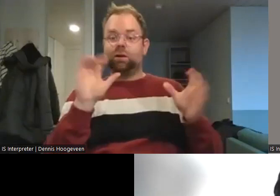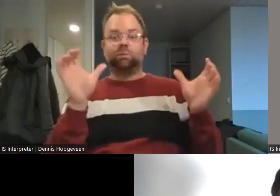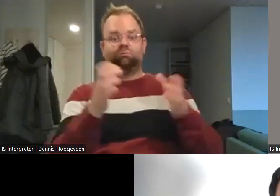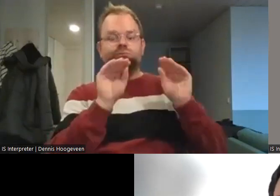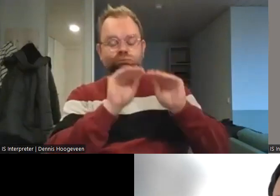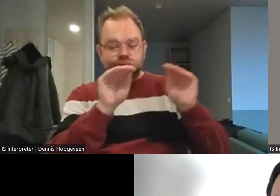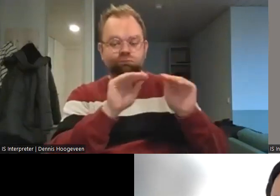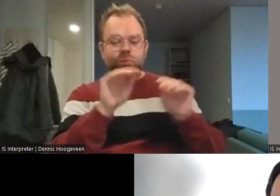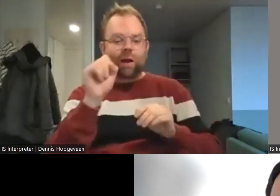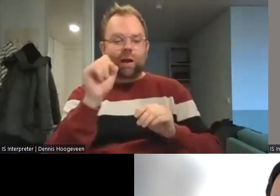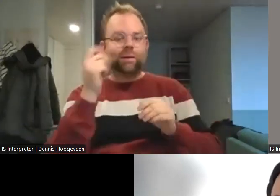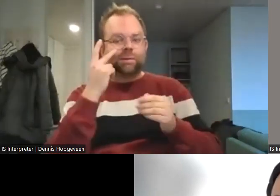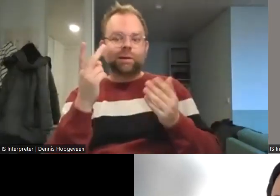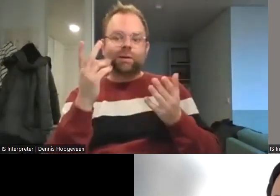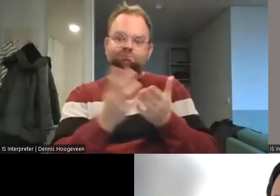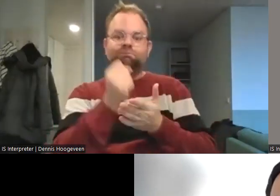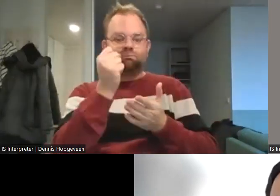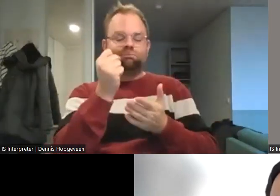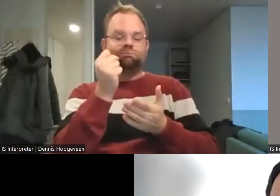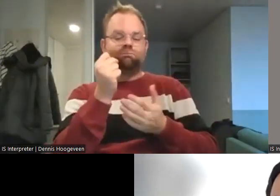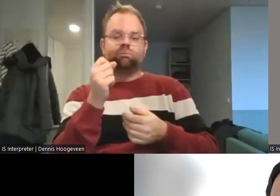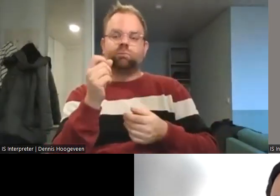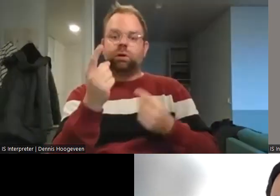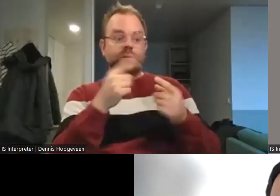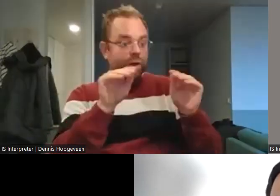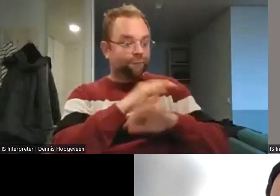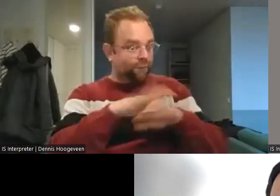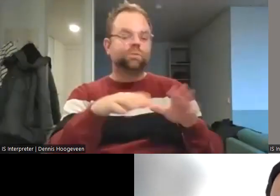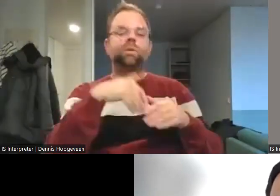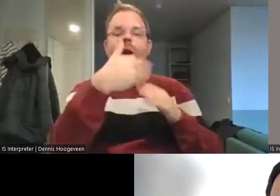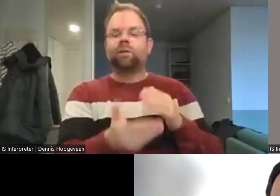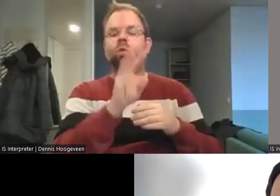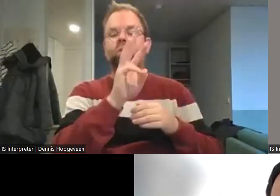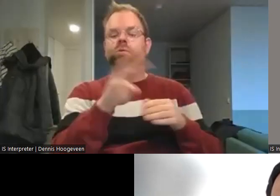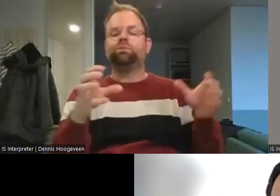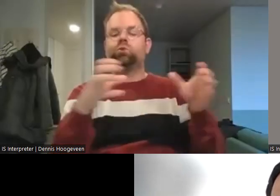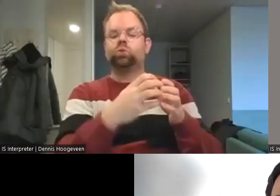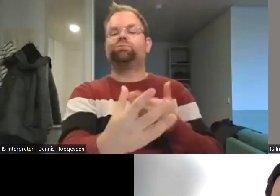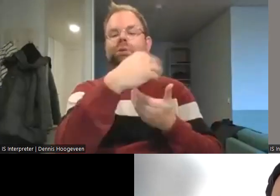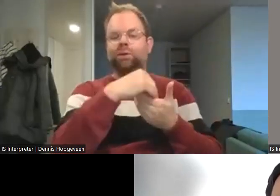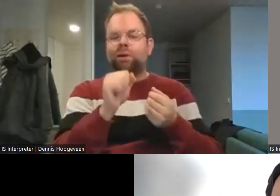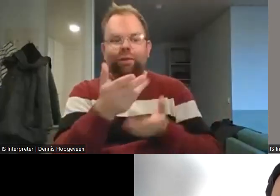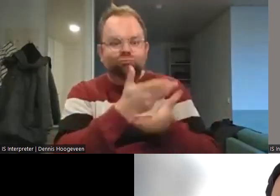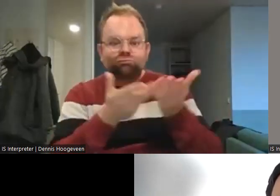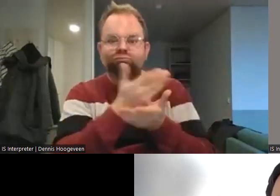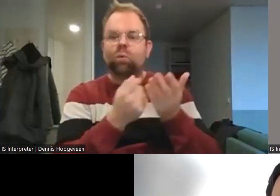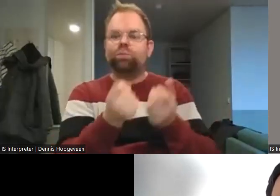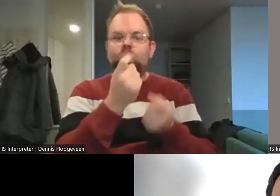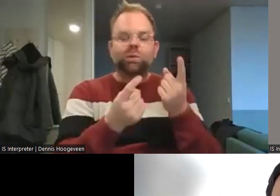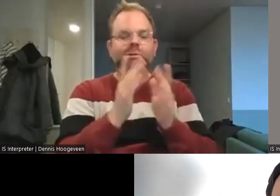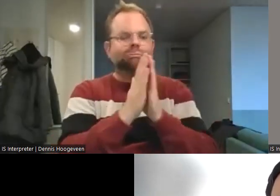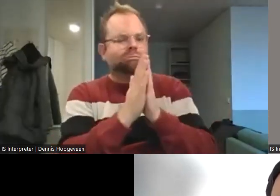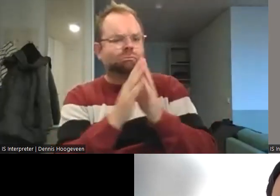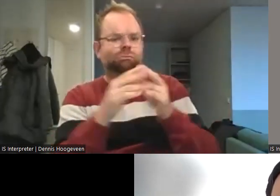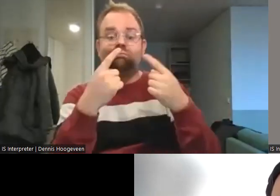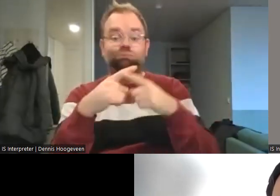pour être dans un groupe de WhatsApp pour partager les chances, les demandes